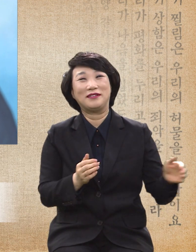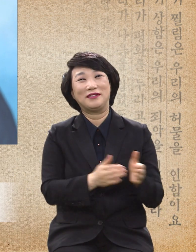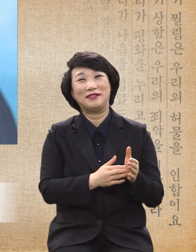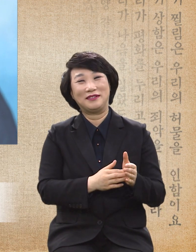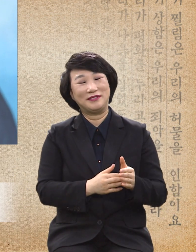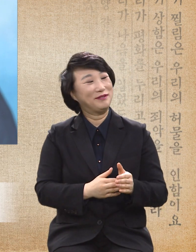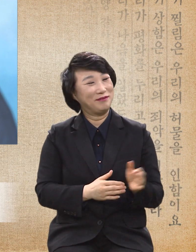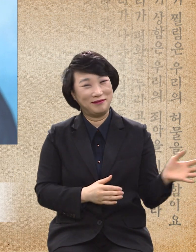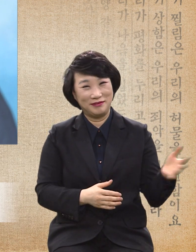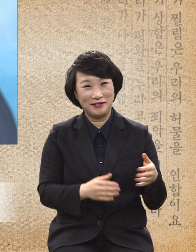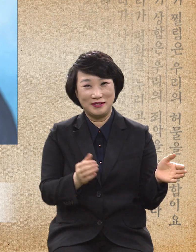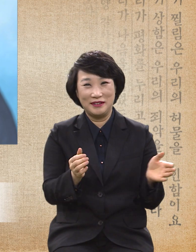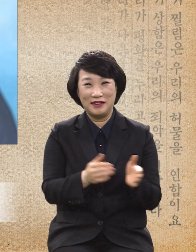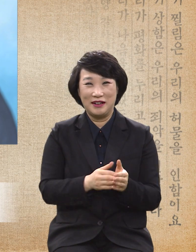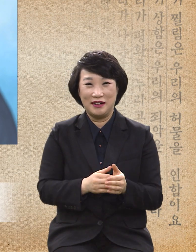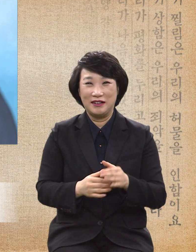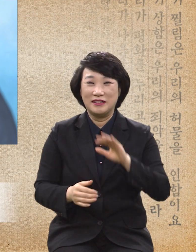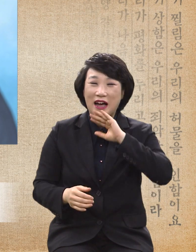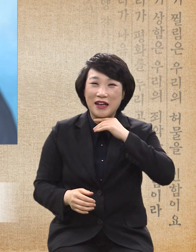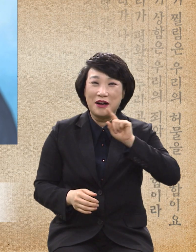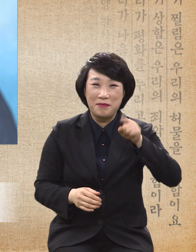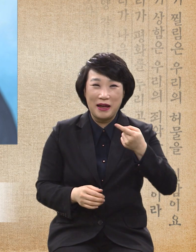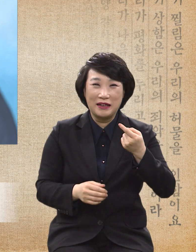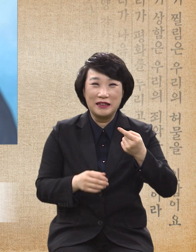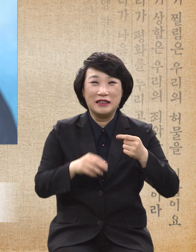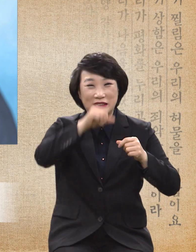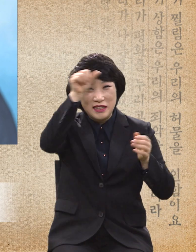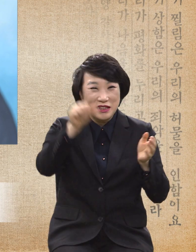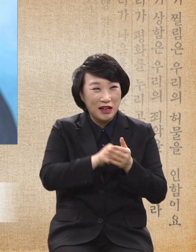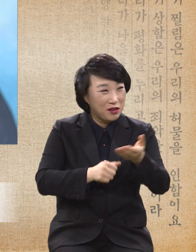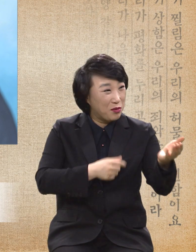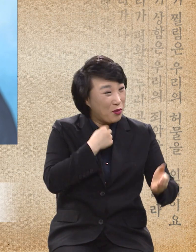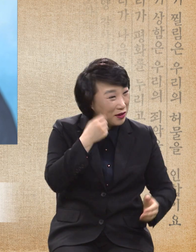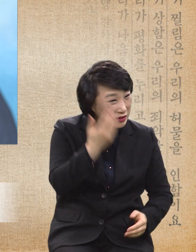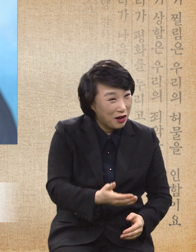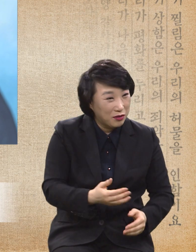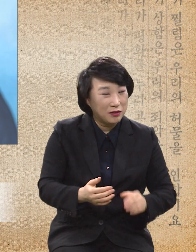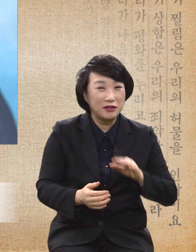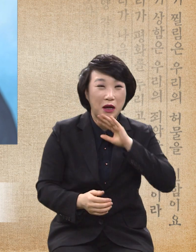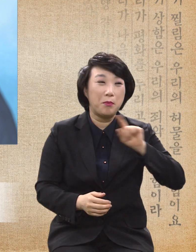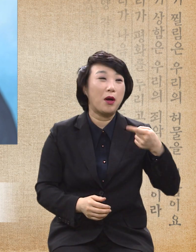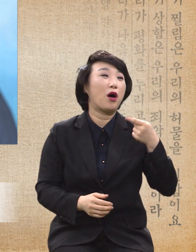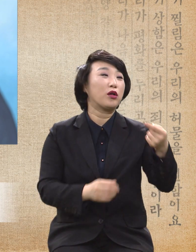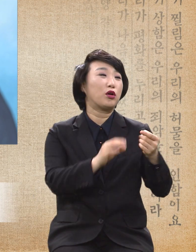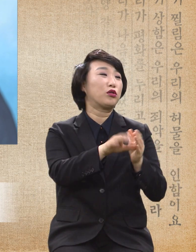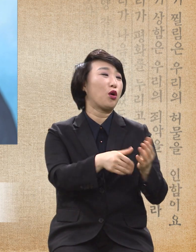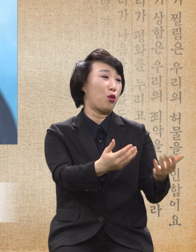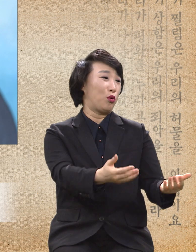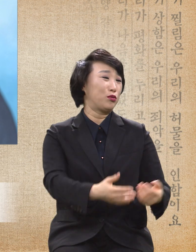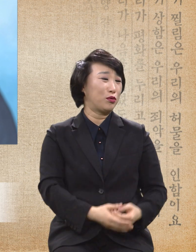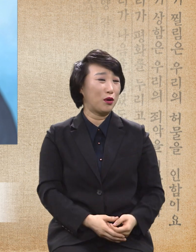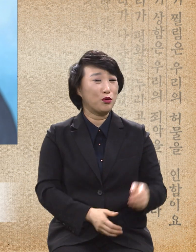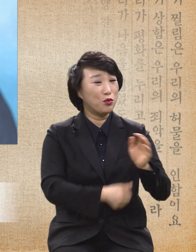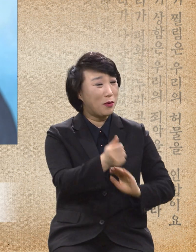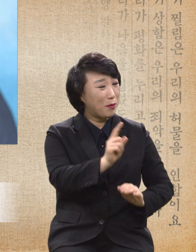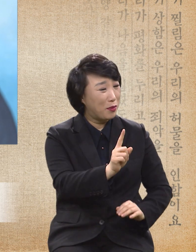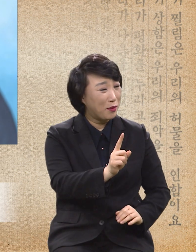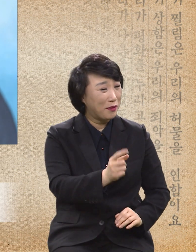그런 거 있어요. 100세 인생 소망이요? 그럼 100세 지나면 어떻게 될 건데? 무슨 소망이